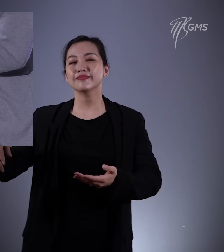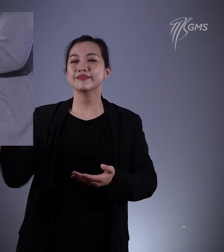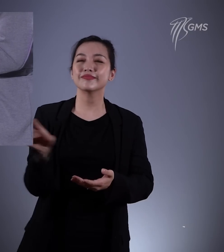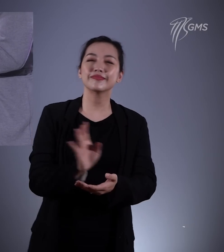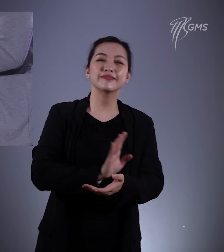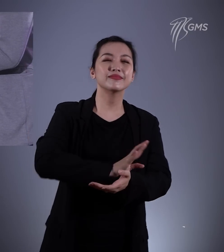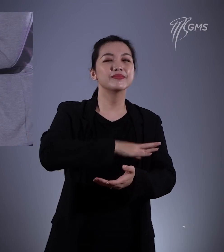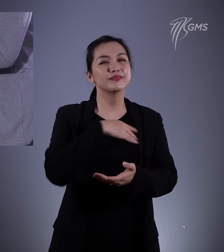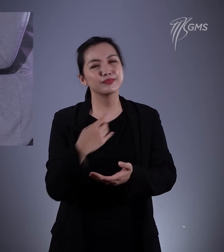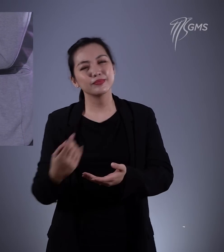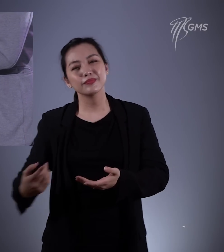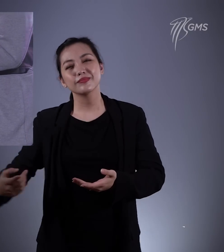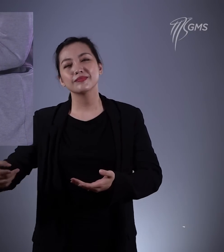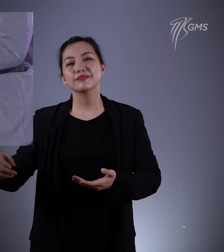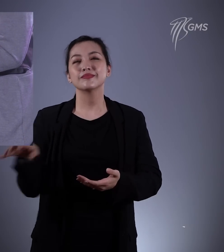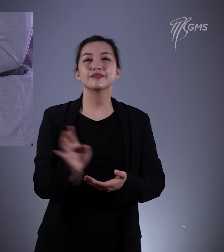Haleluya.